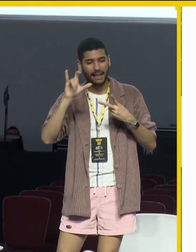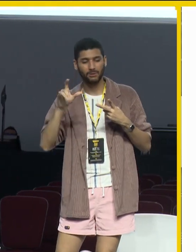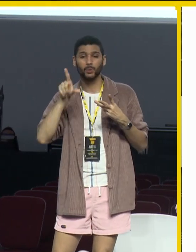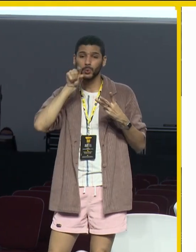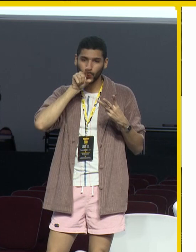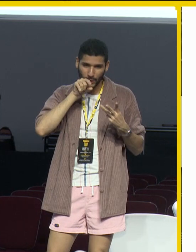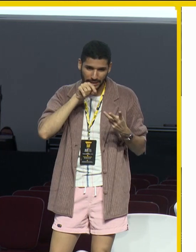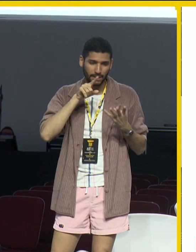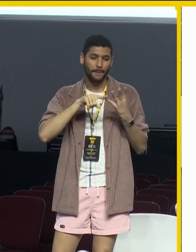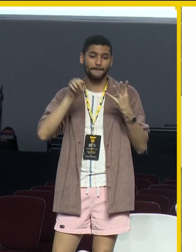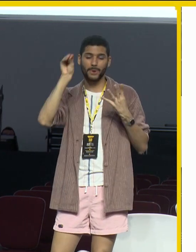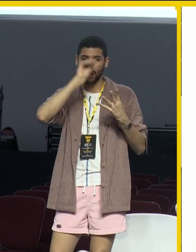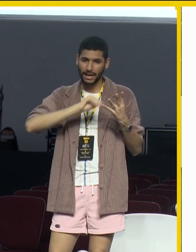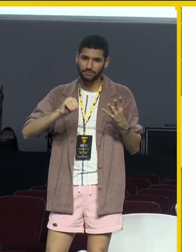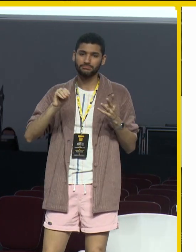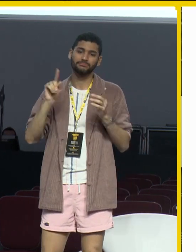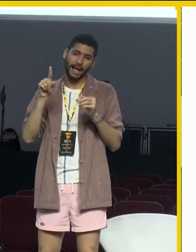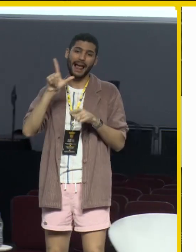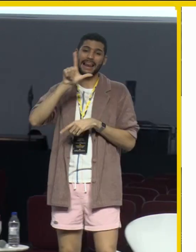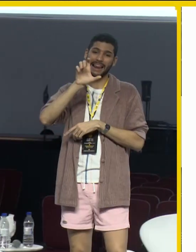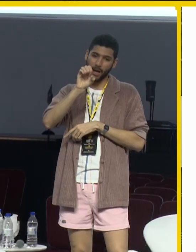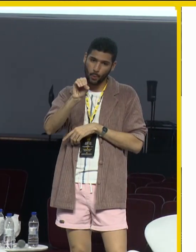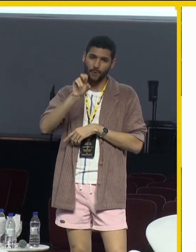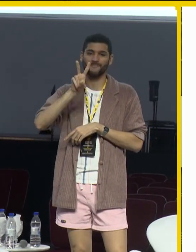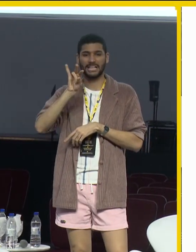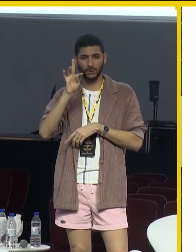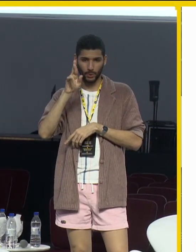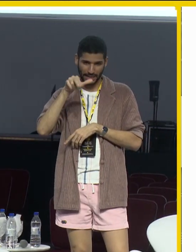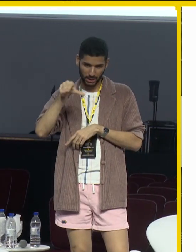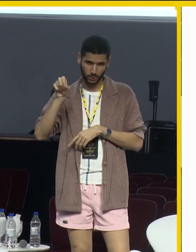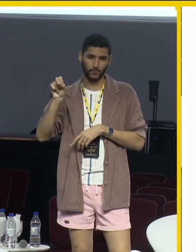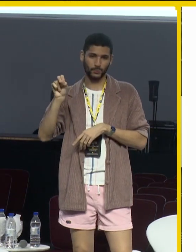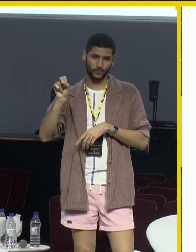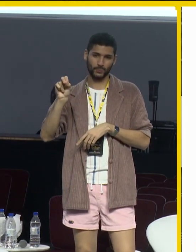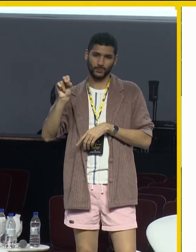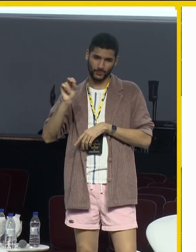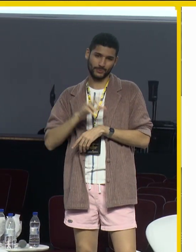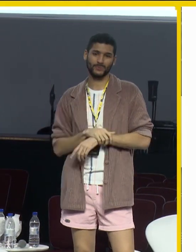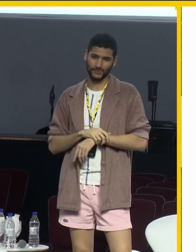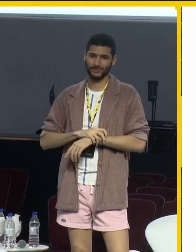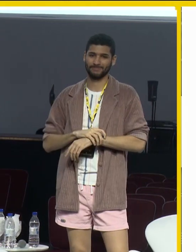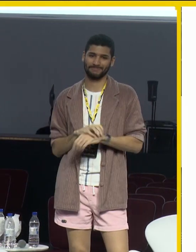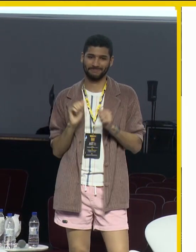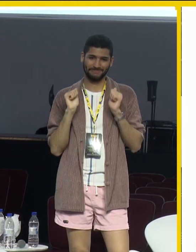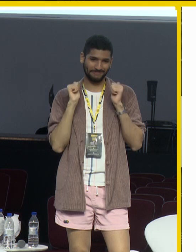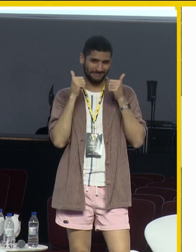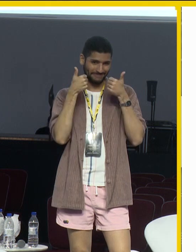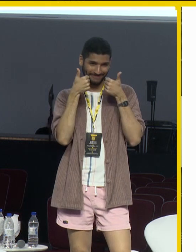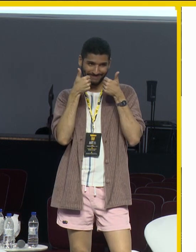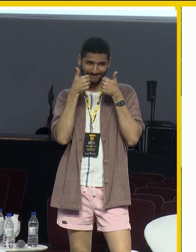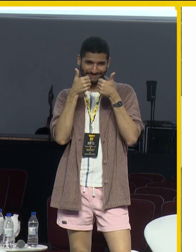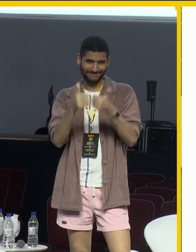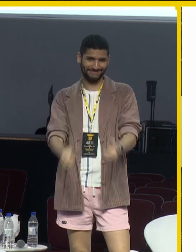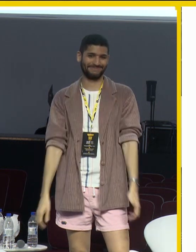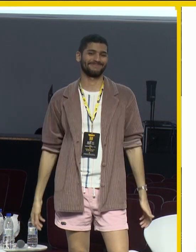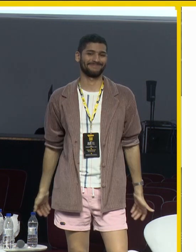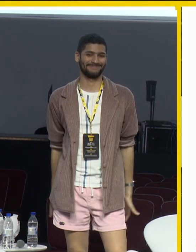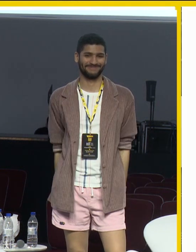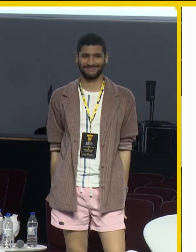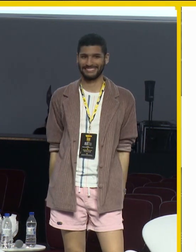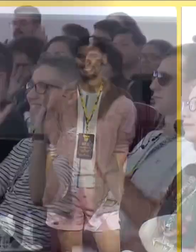no youtube está grande no twitter no blog e léo viturino tá muito